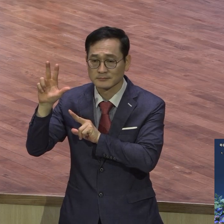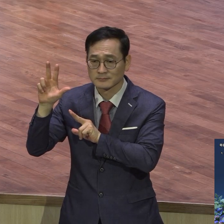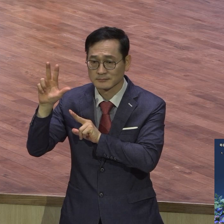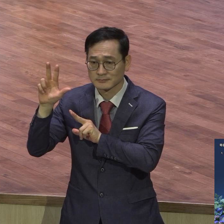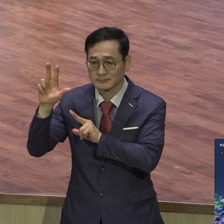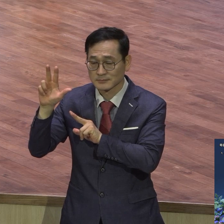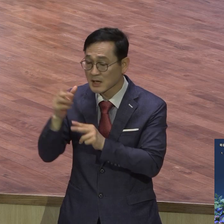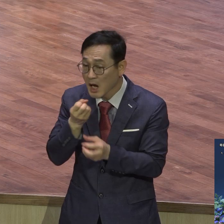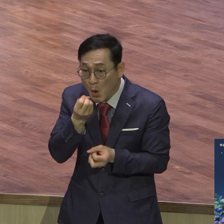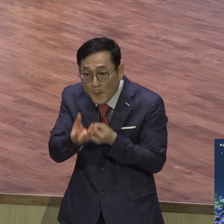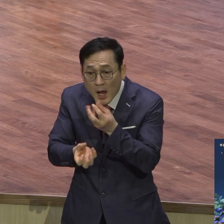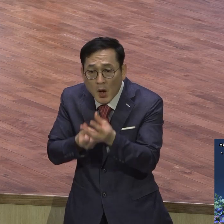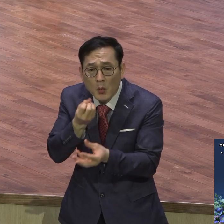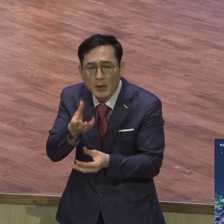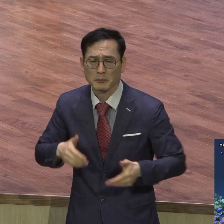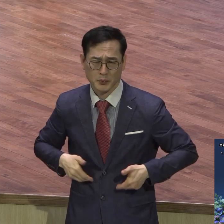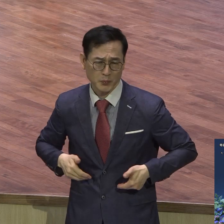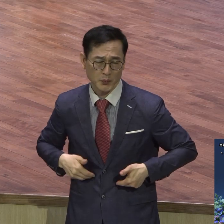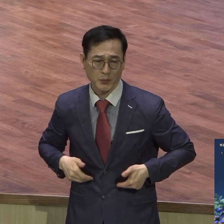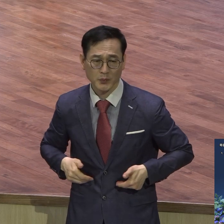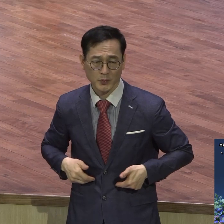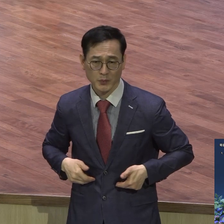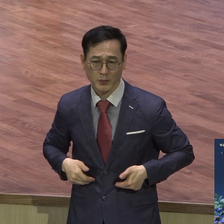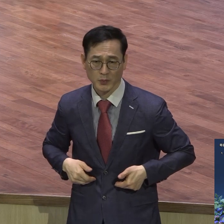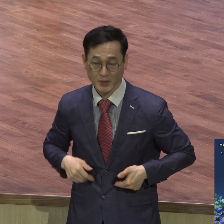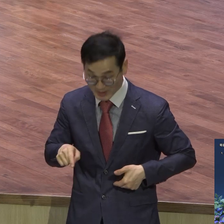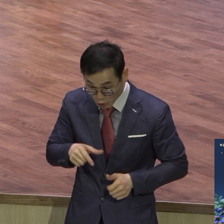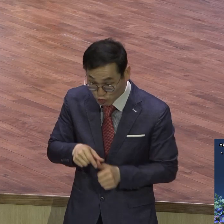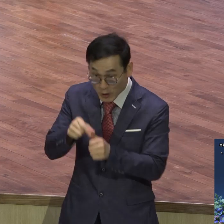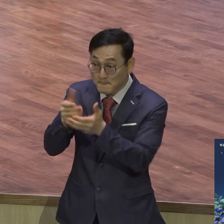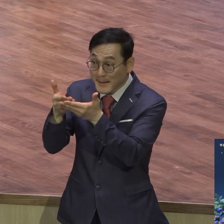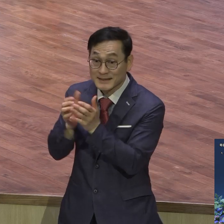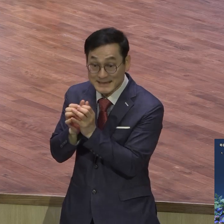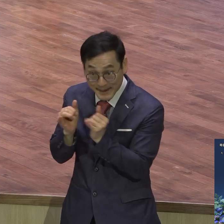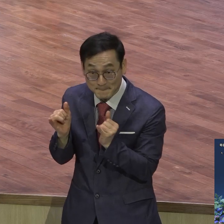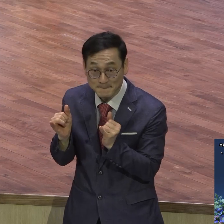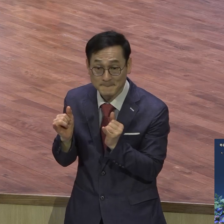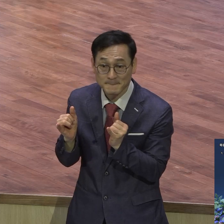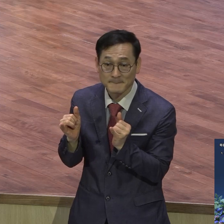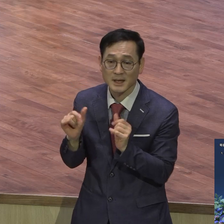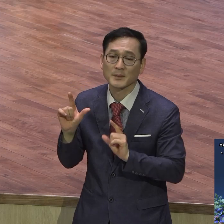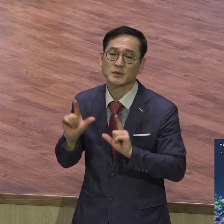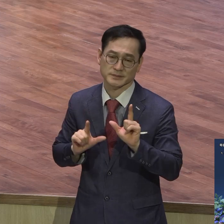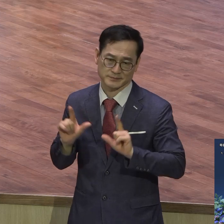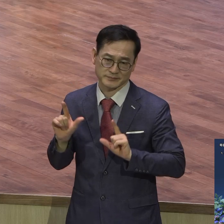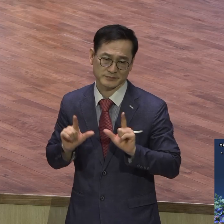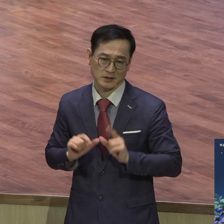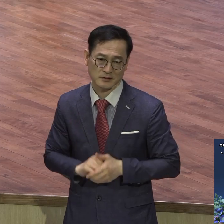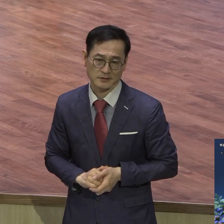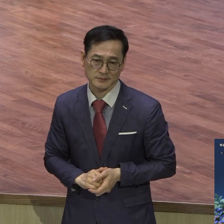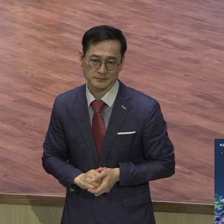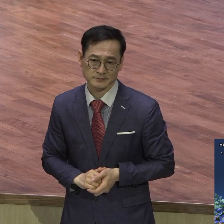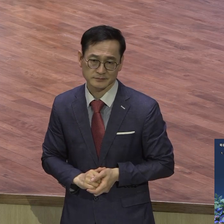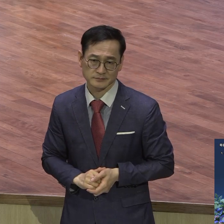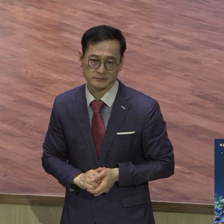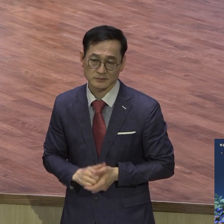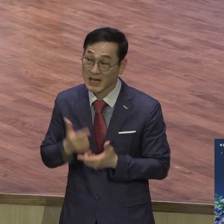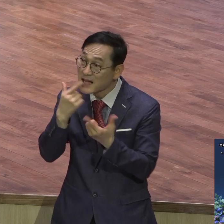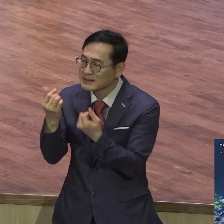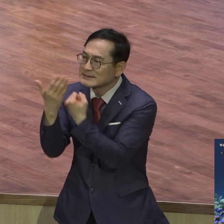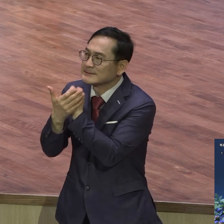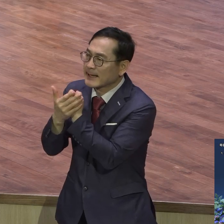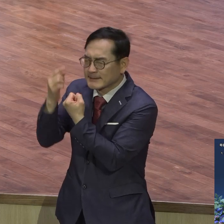그렇게 고백되어야 된단 말이에요 그것이 구원받은 자의 제 창조된 성도의 모습 이러한 은혜의식이